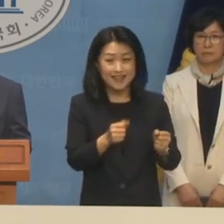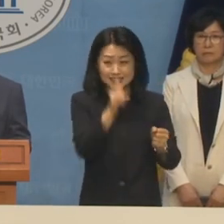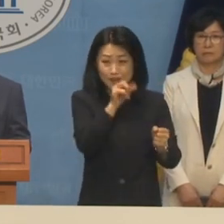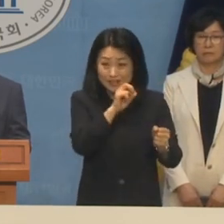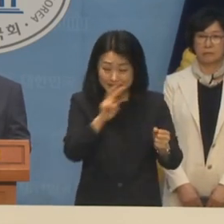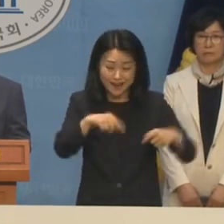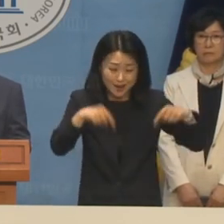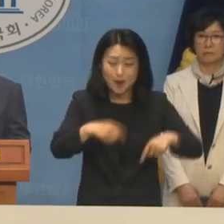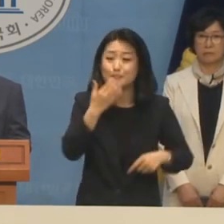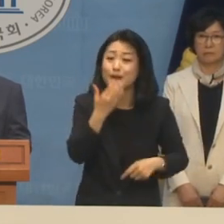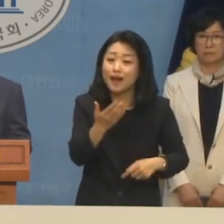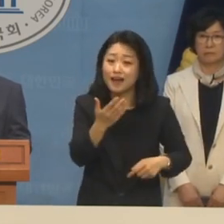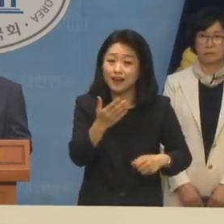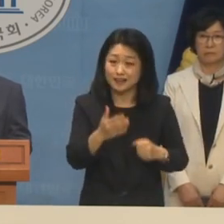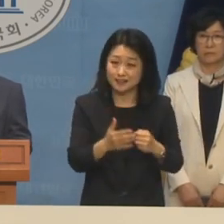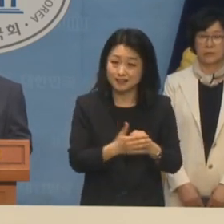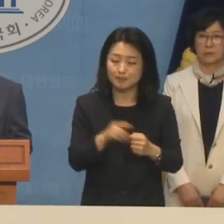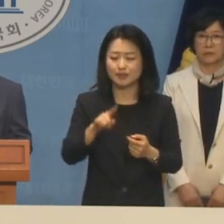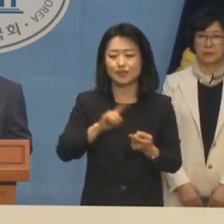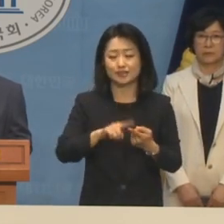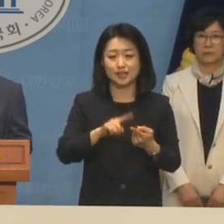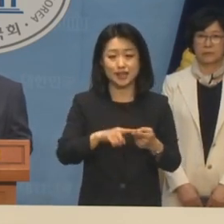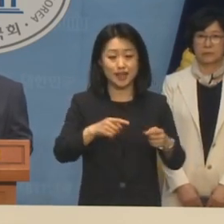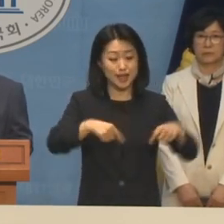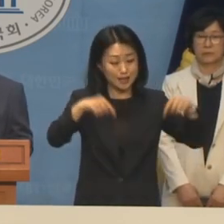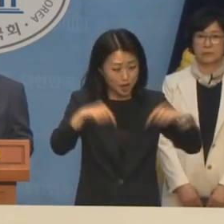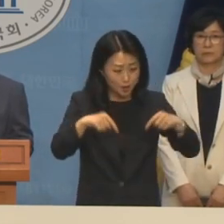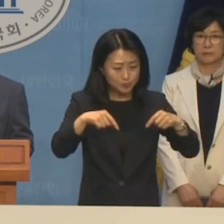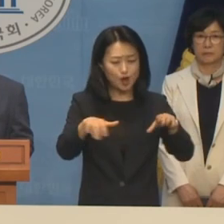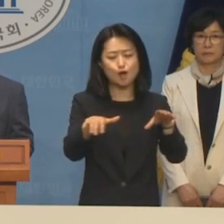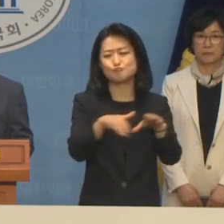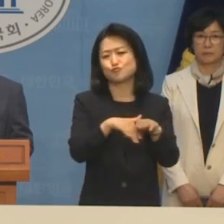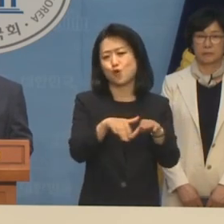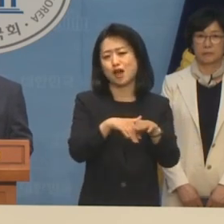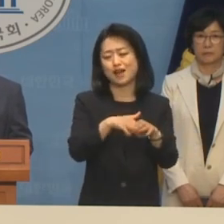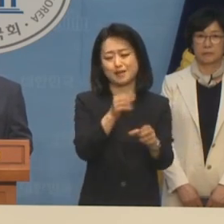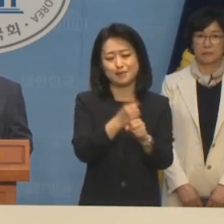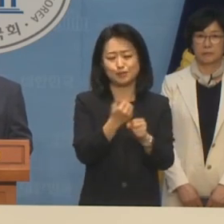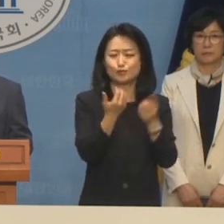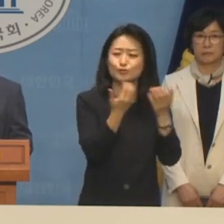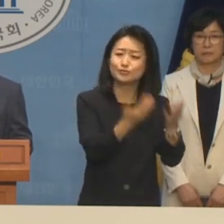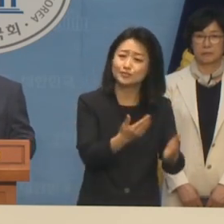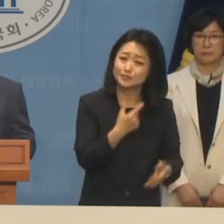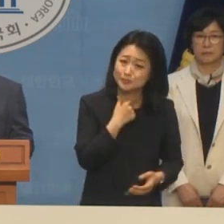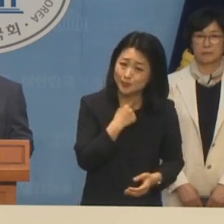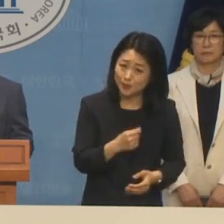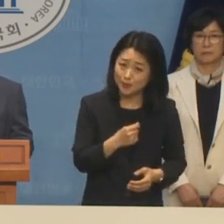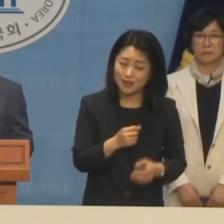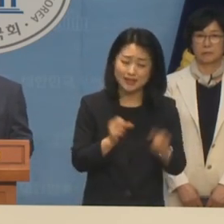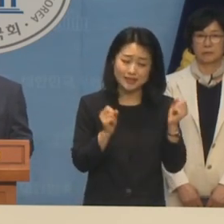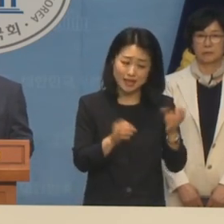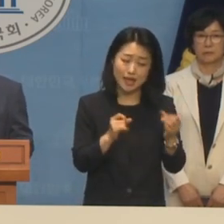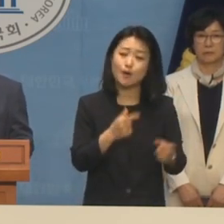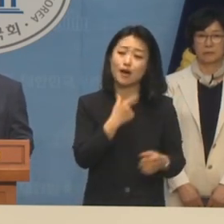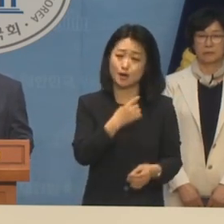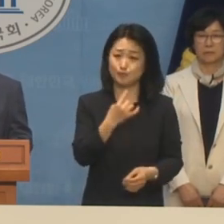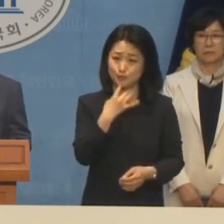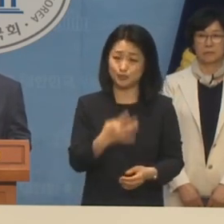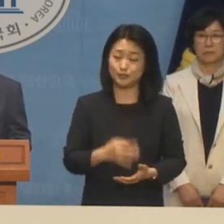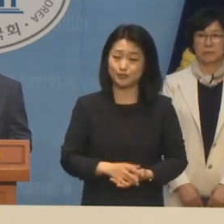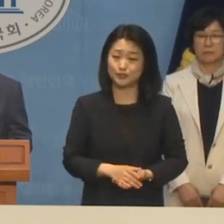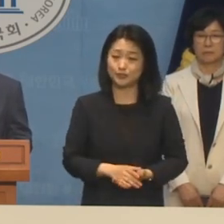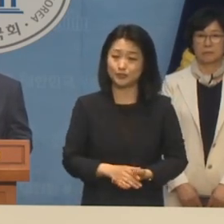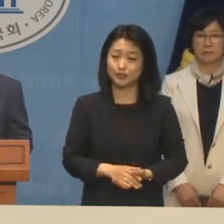우월적지 사업자들과 대화 협상하는 문화가 돼야 이런저런 얘기라도 할 수 있는 상황이기 때문입니다.